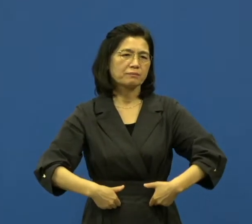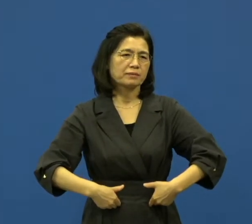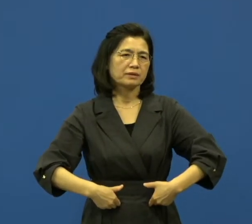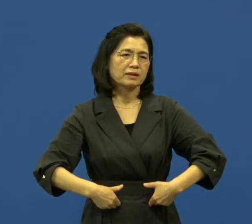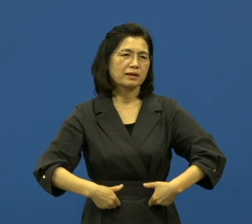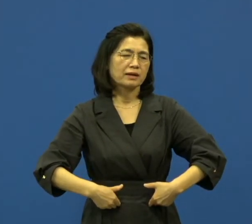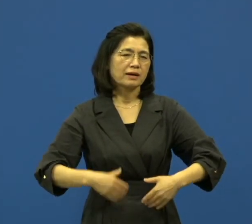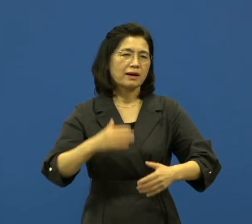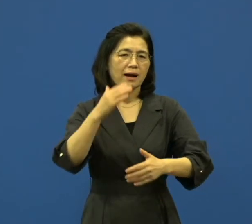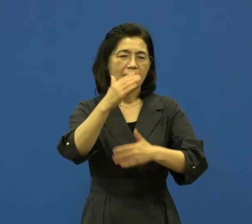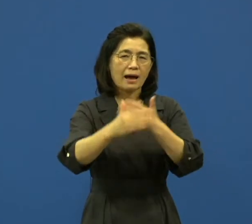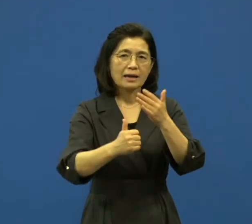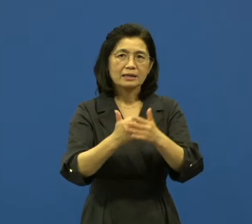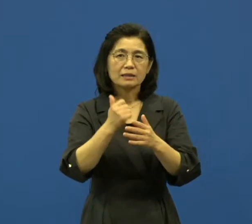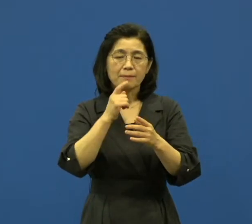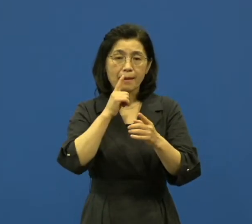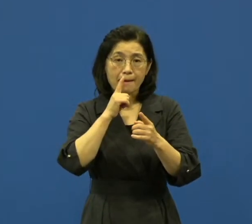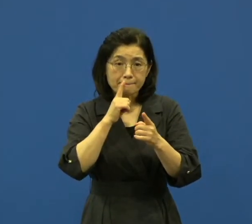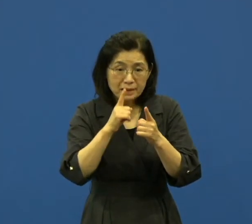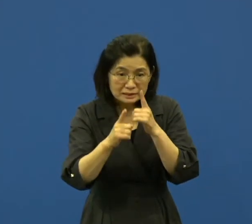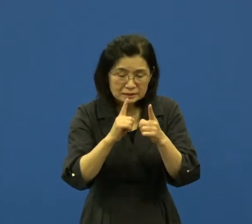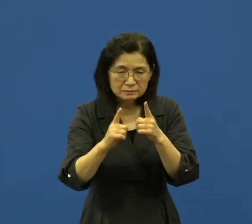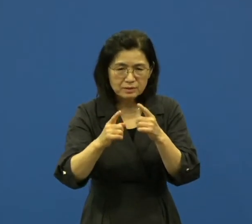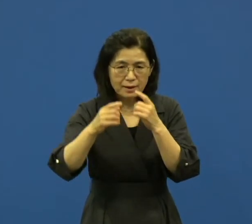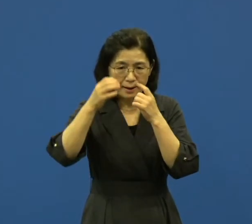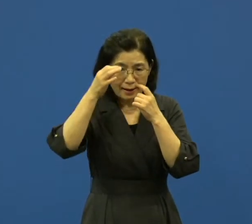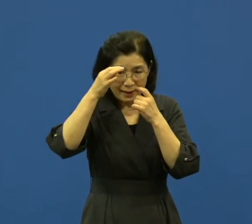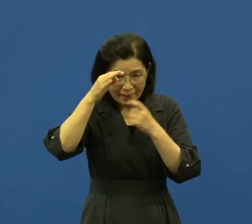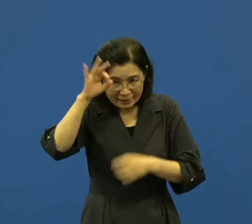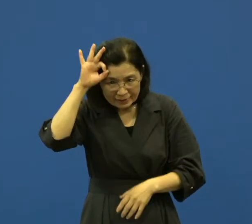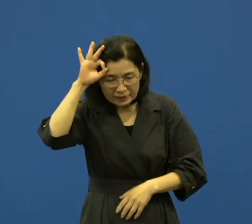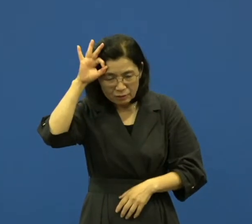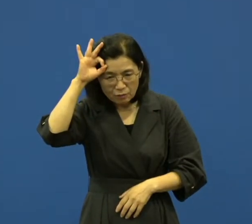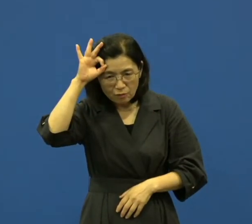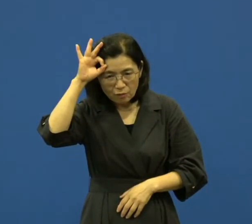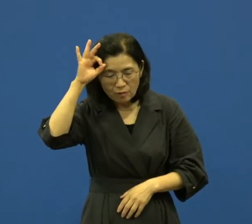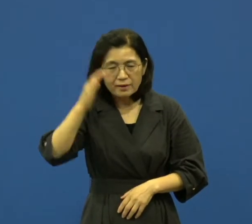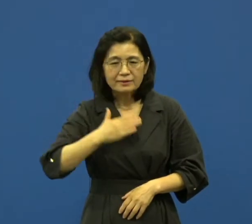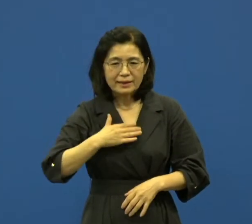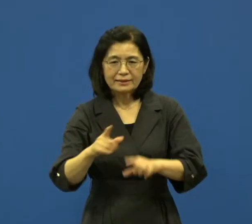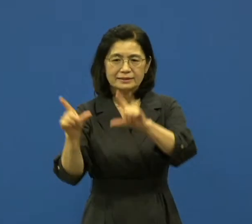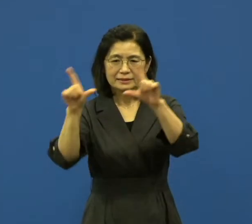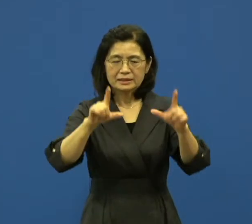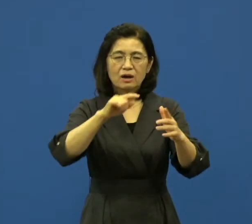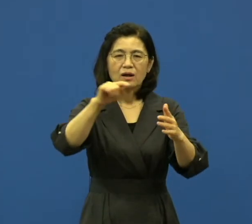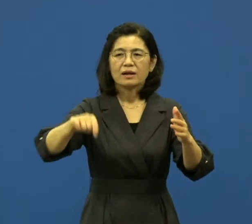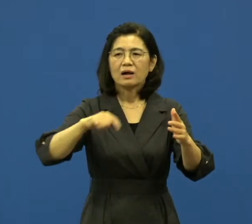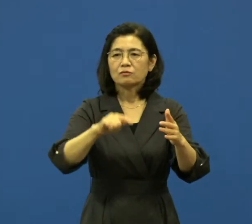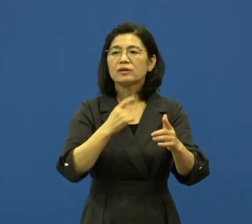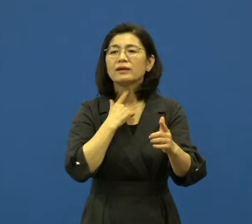이 말씀이 그 말씀이었구나라고 하는 것을 현장에서 현실에서 경험해 보아야 한다는 거죠.